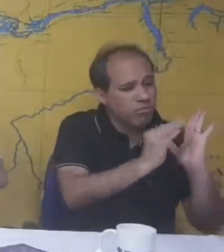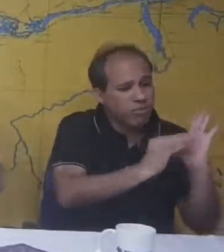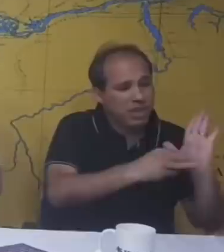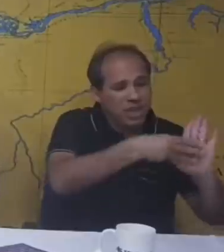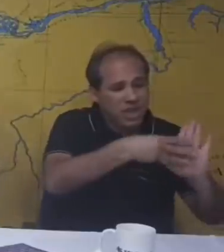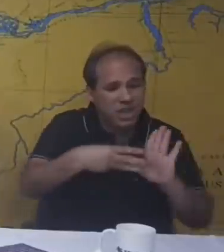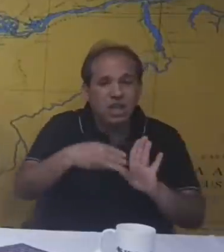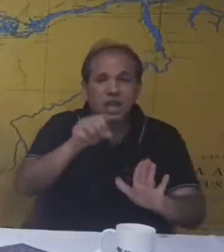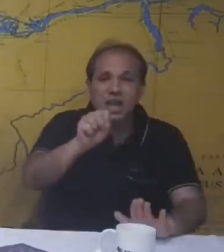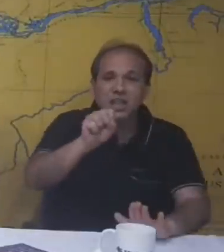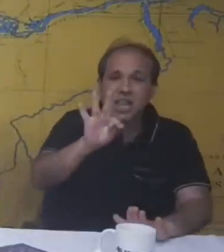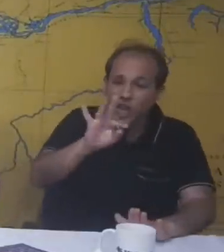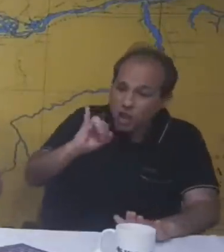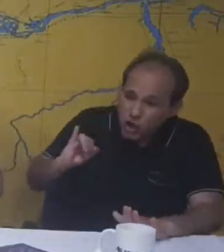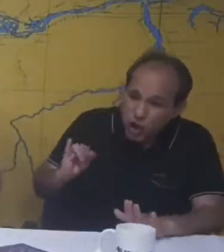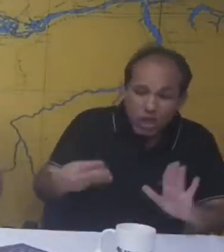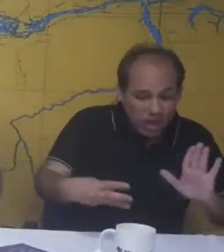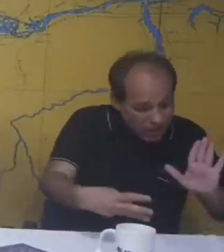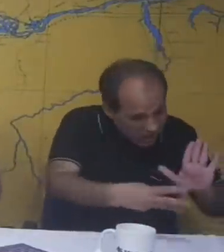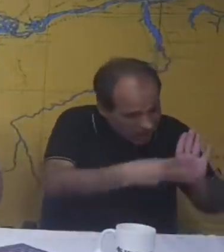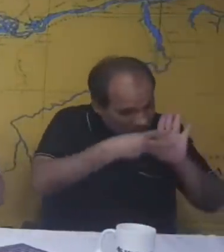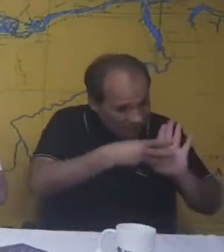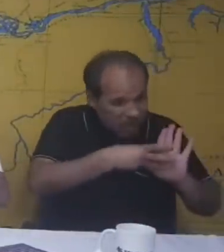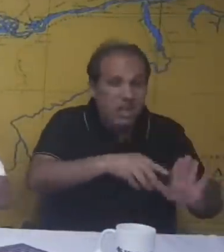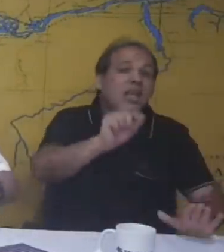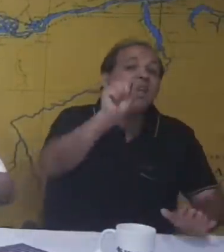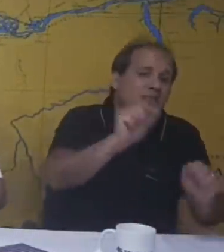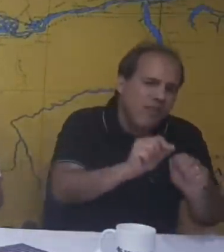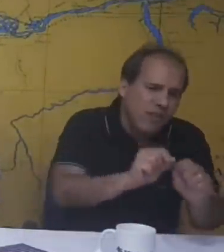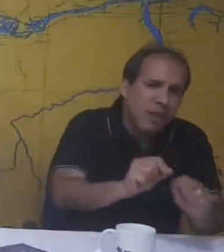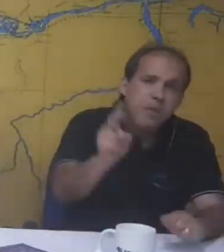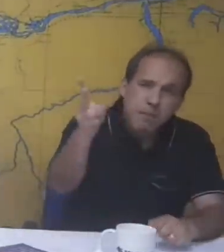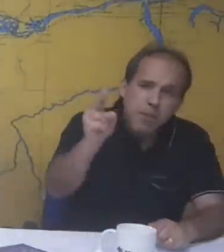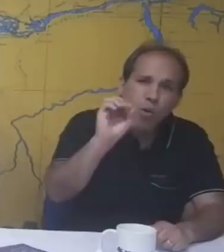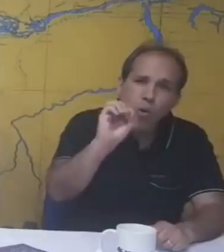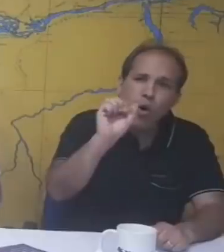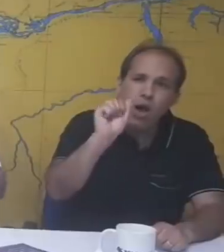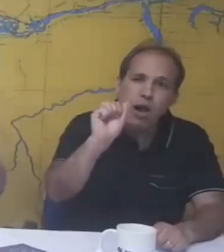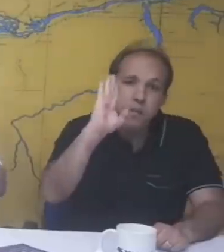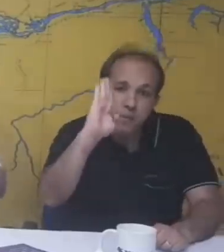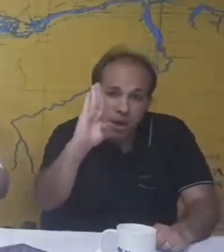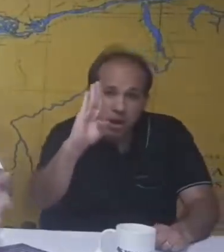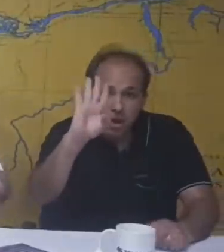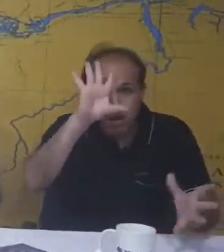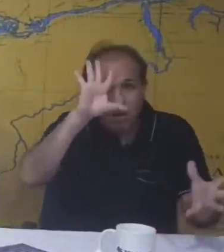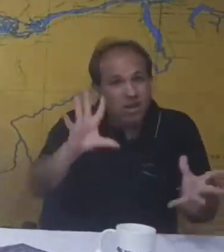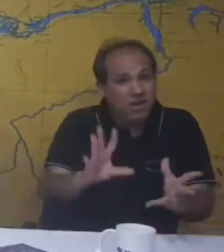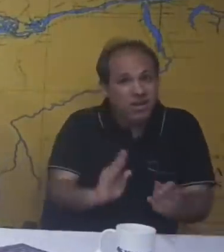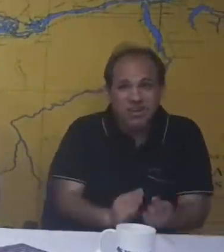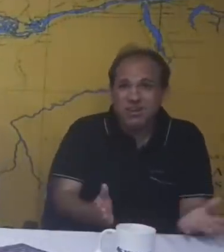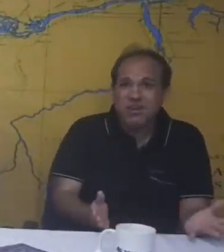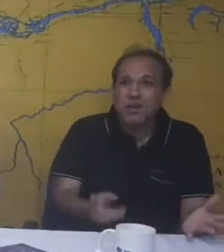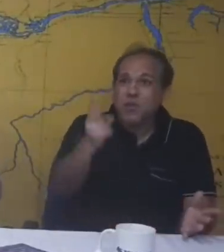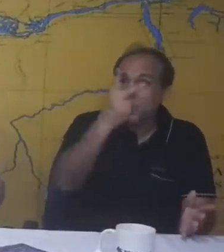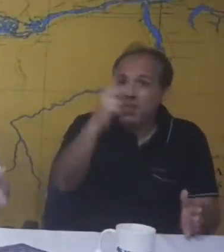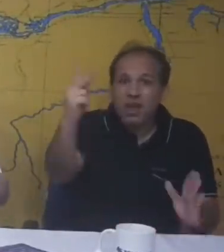o STJ. Essa lista vai ser feita pela OAB. É a OAB que vai fazer a lista.